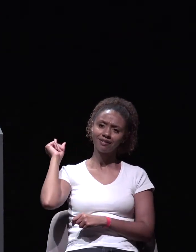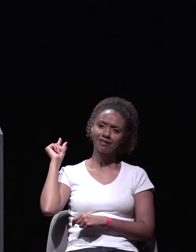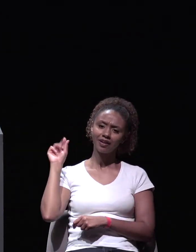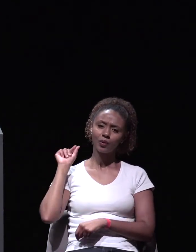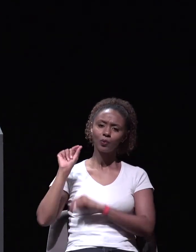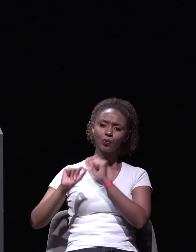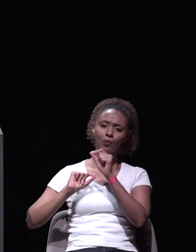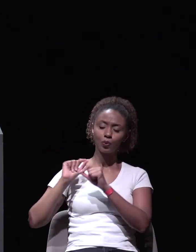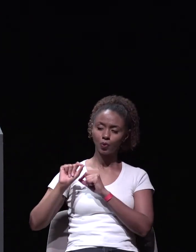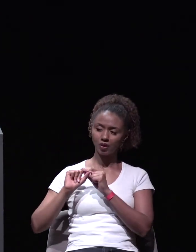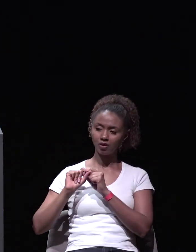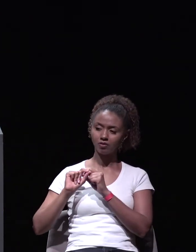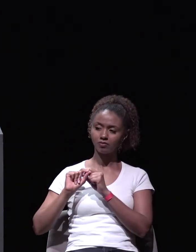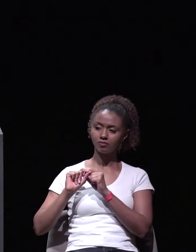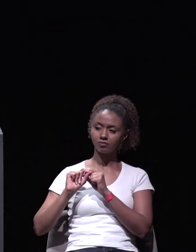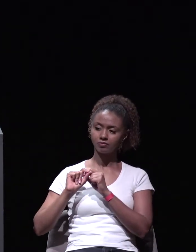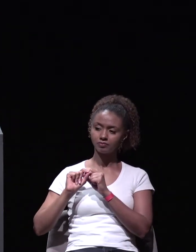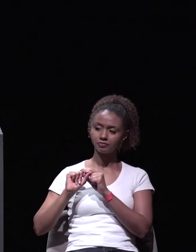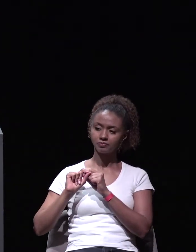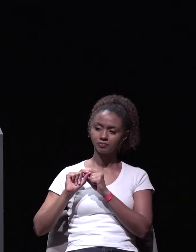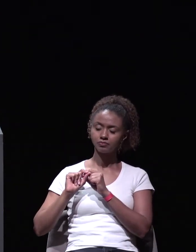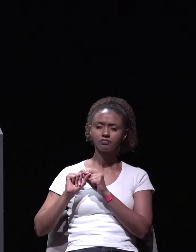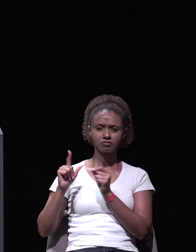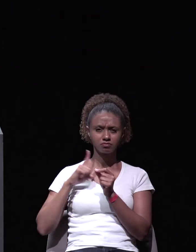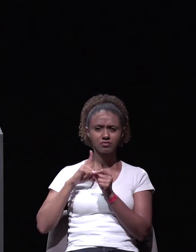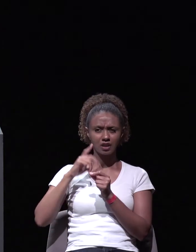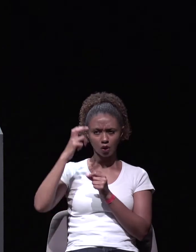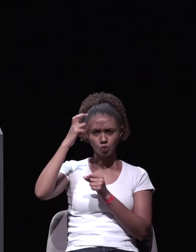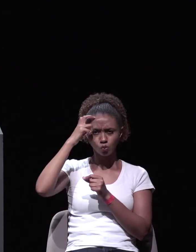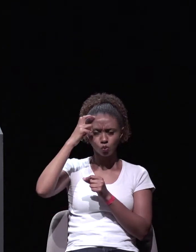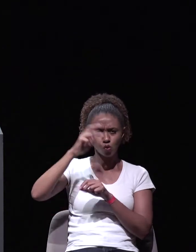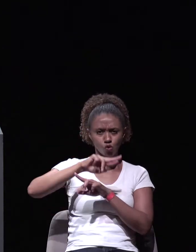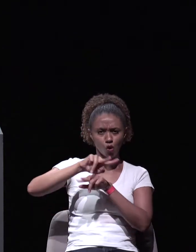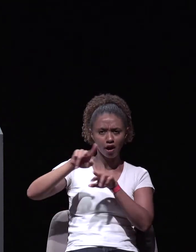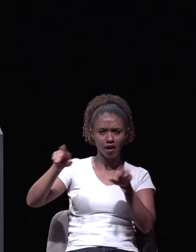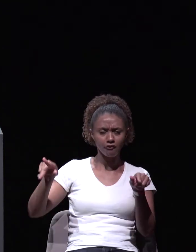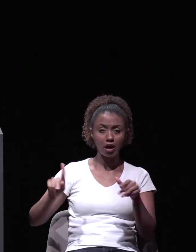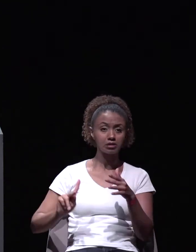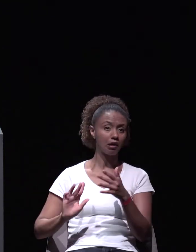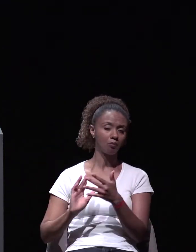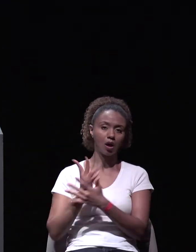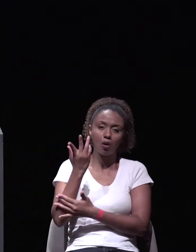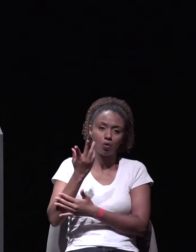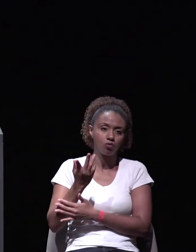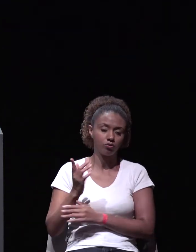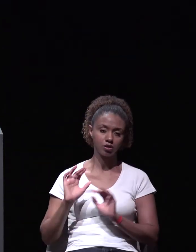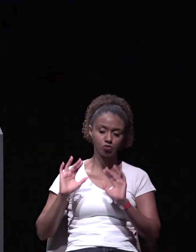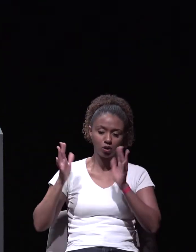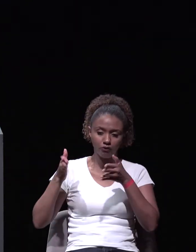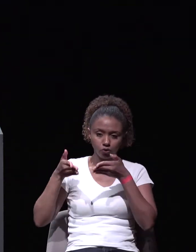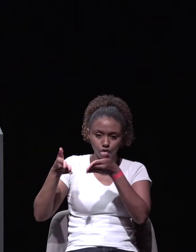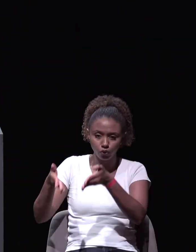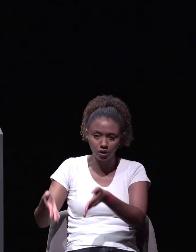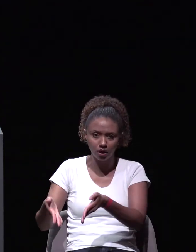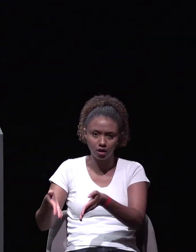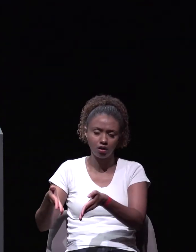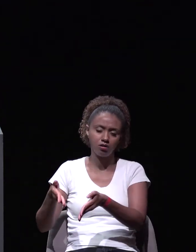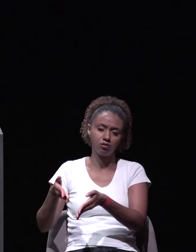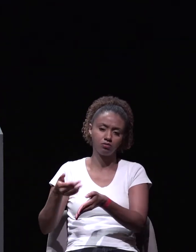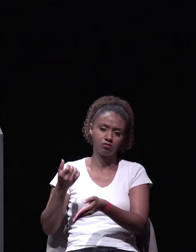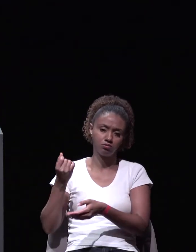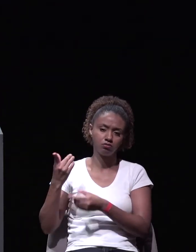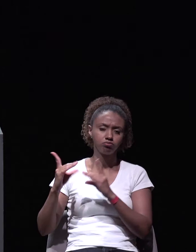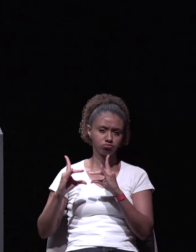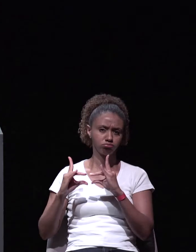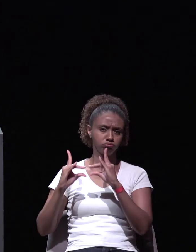se ergue, presente em várias culturas, às vezes tem uma função funerária, mas nem sempre, né?